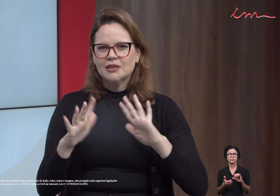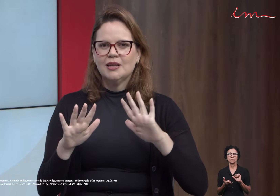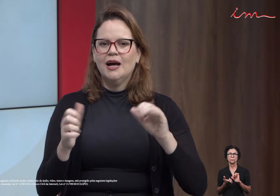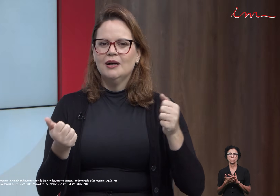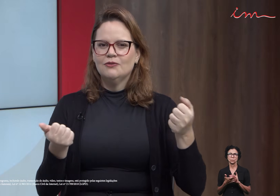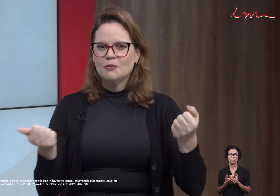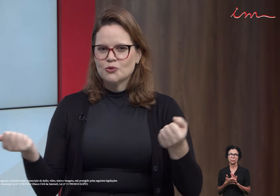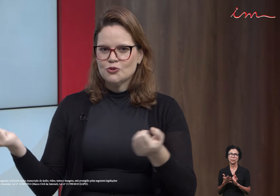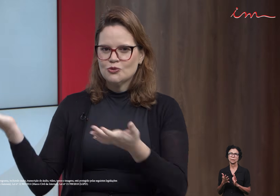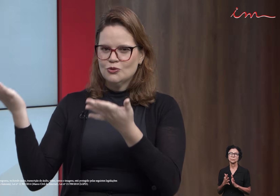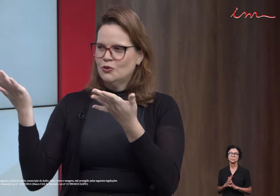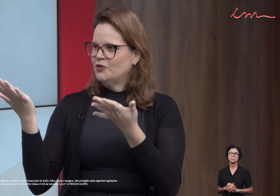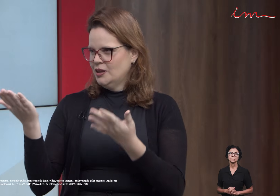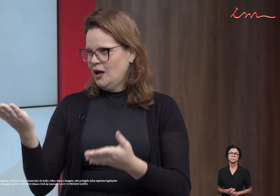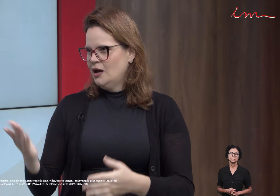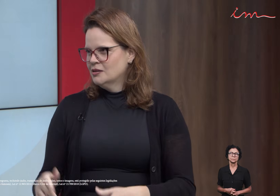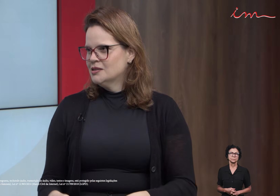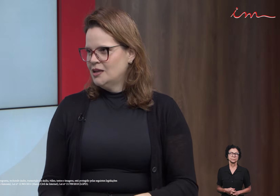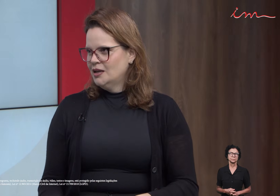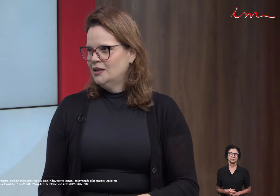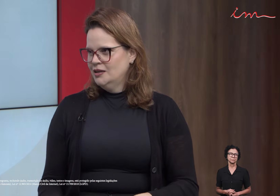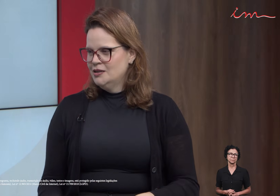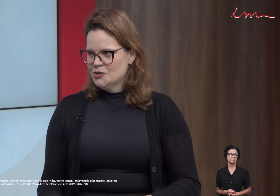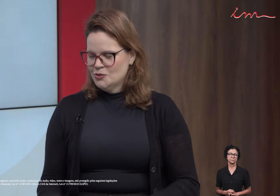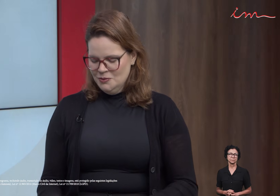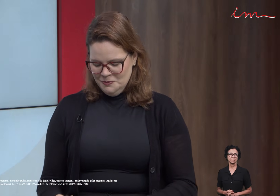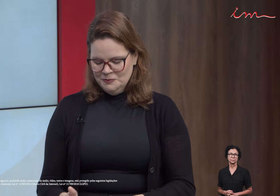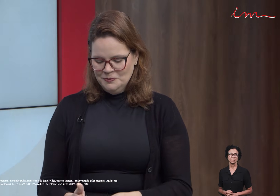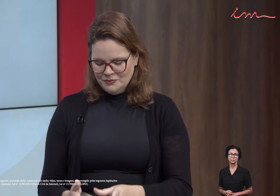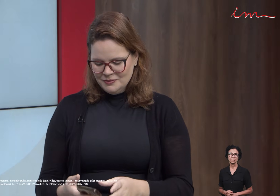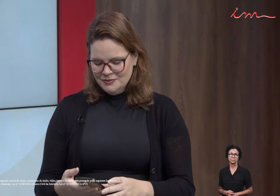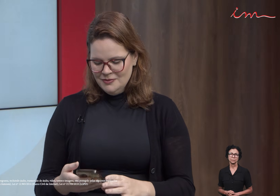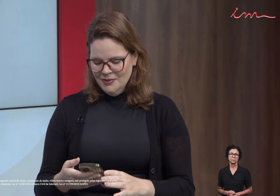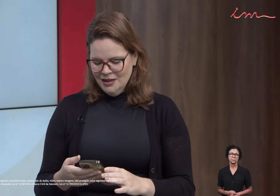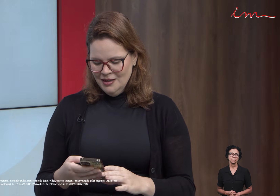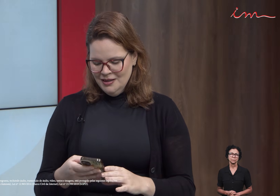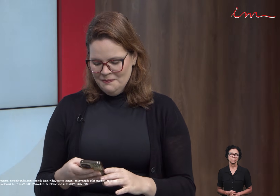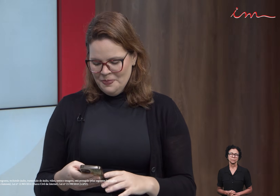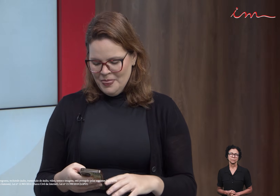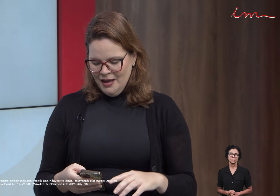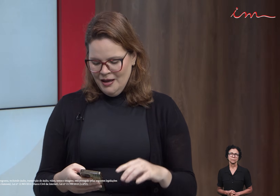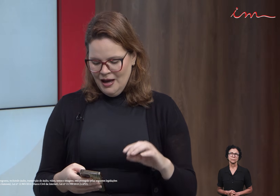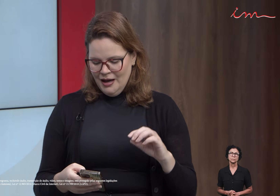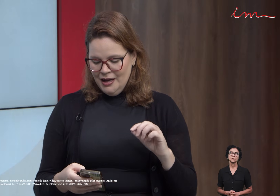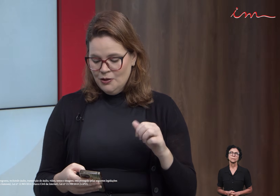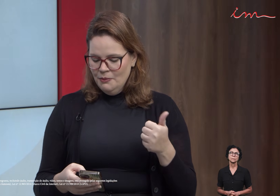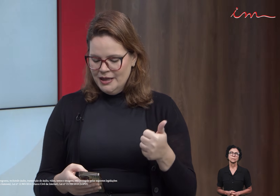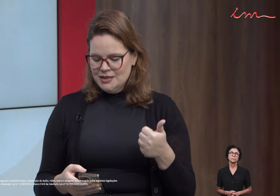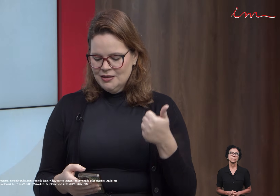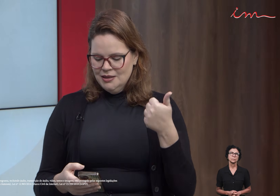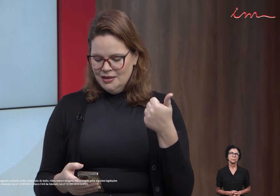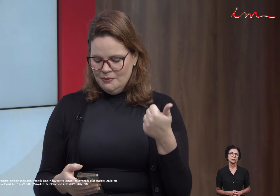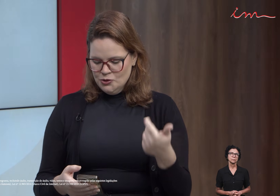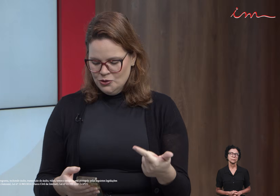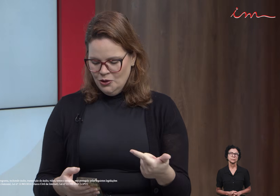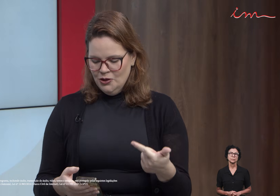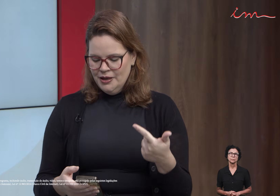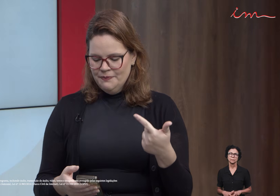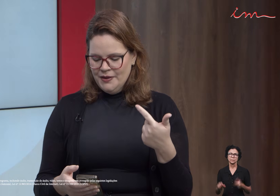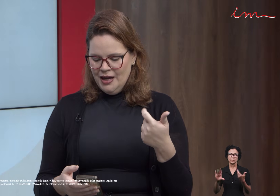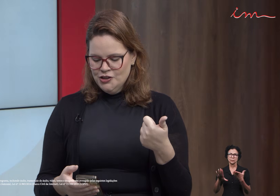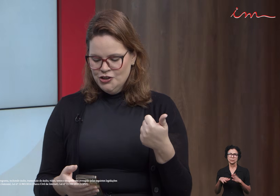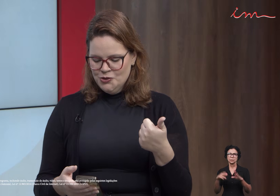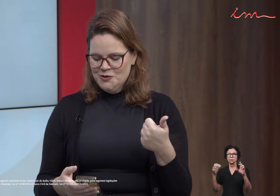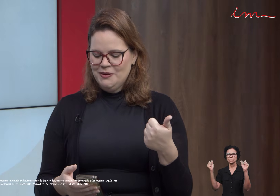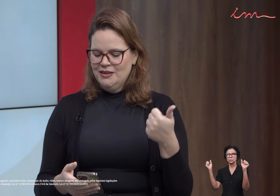vamos cantar, vamos ofertar, ofertar ao seria isso? Senhor, isso mesmo. Aí começa: "Cantemos